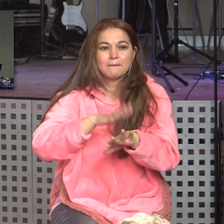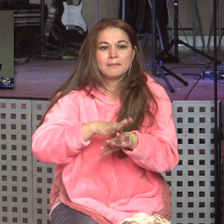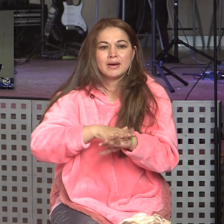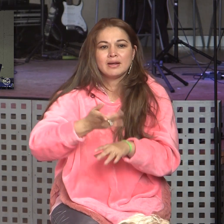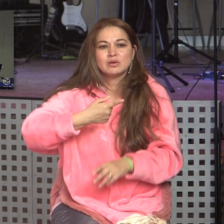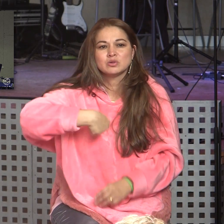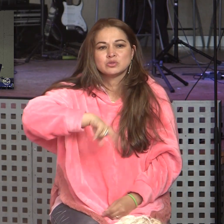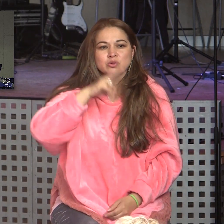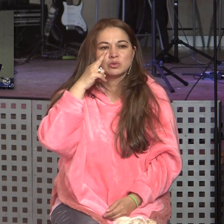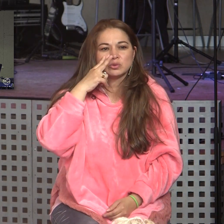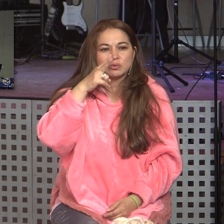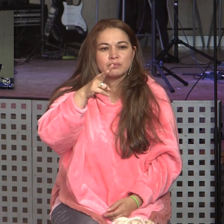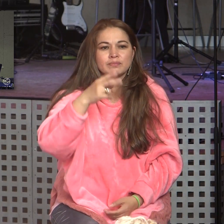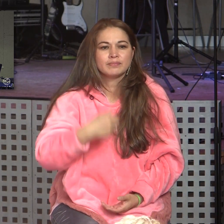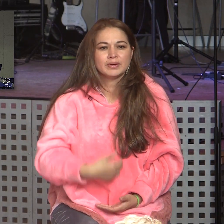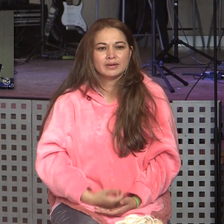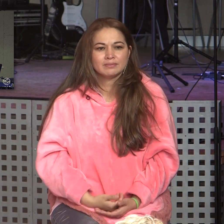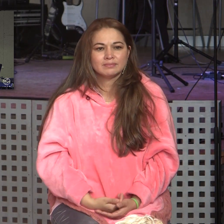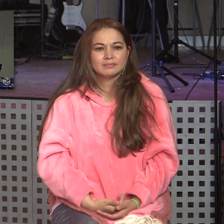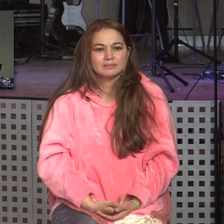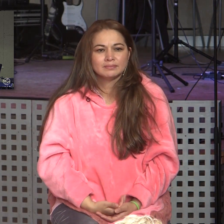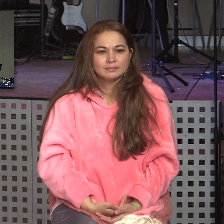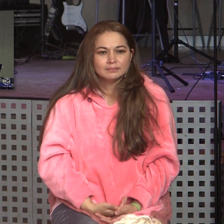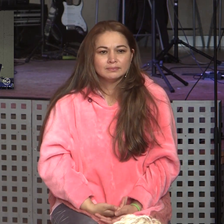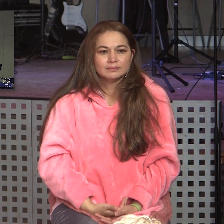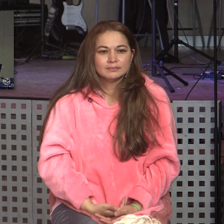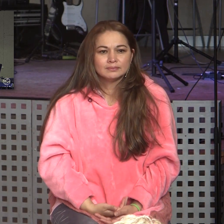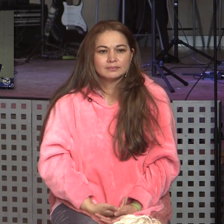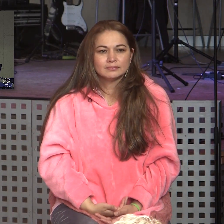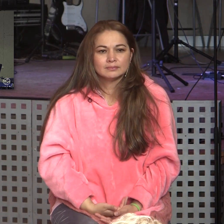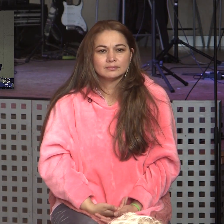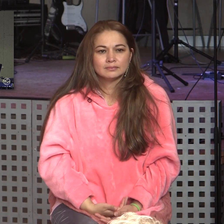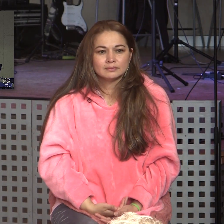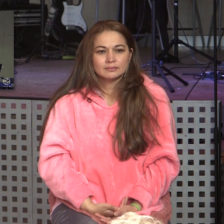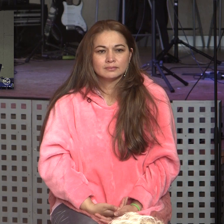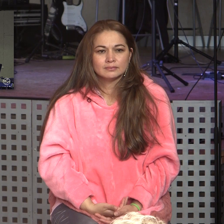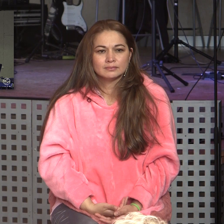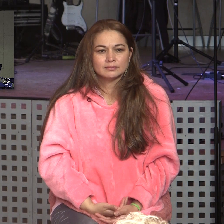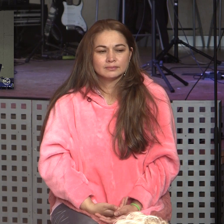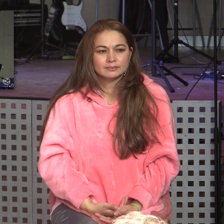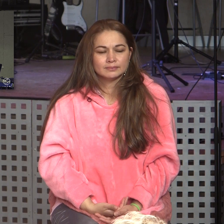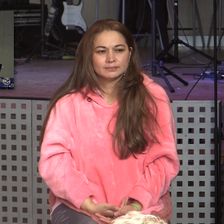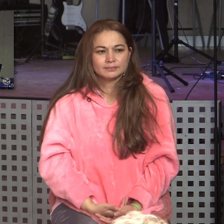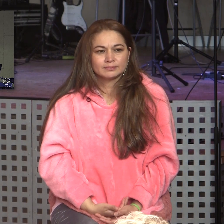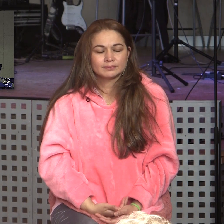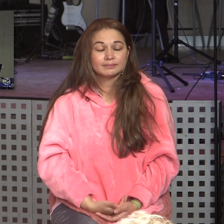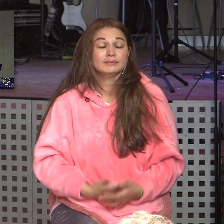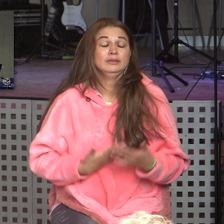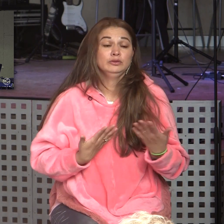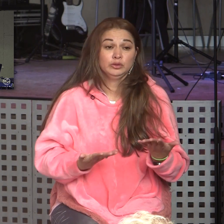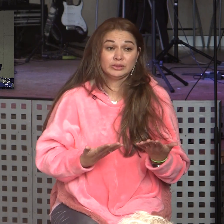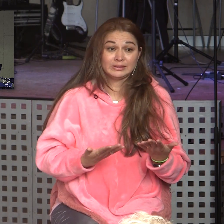cosas. Los dos mundos, aunque son distintos, de alguna manera son